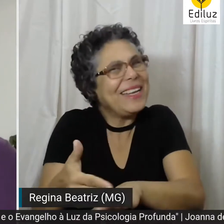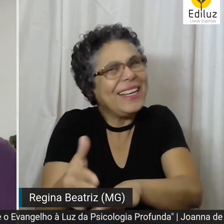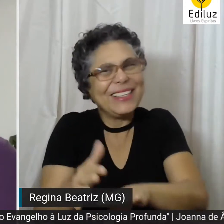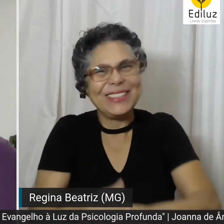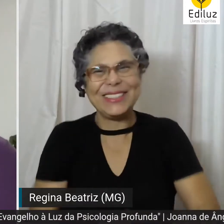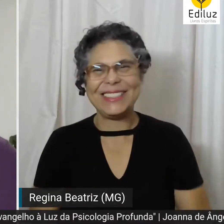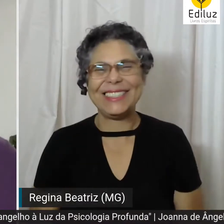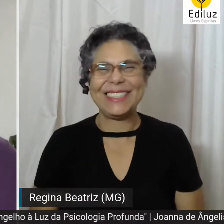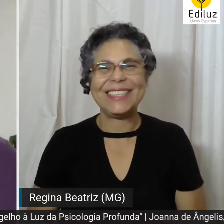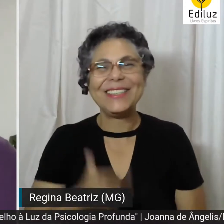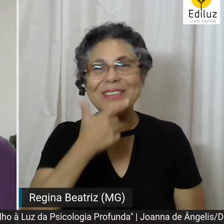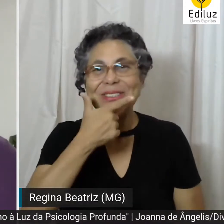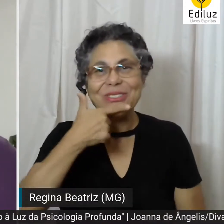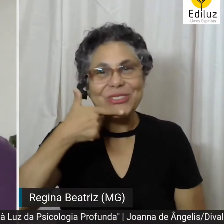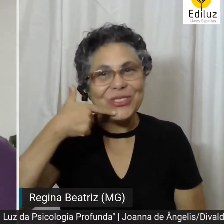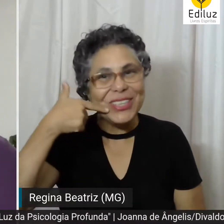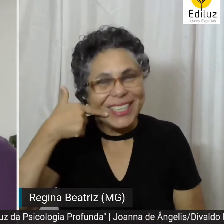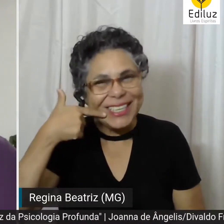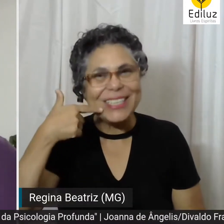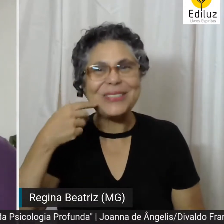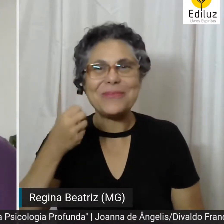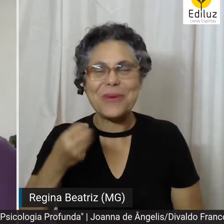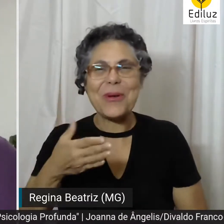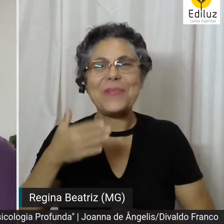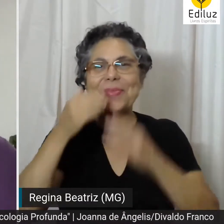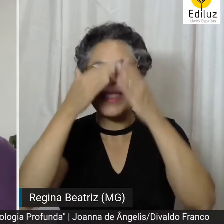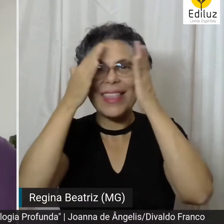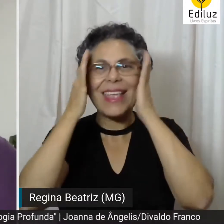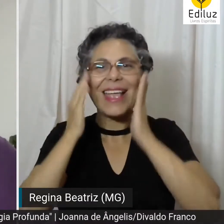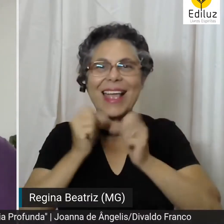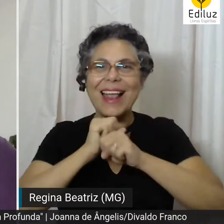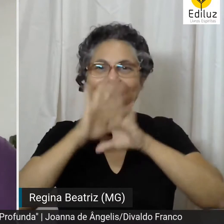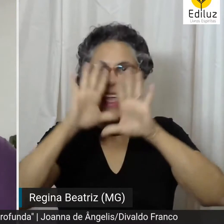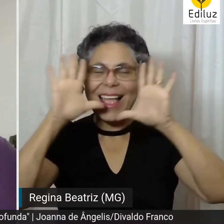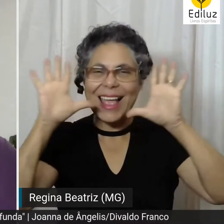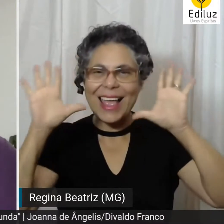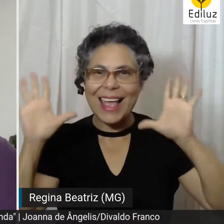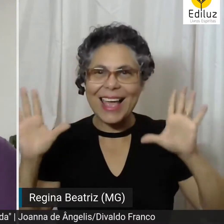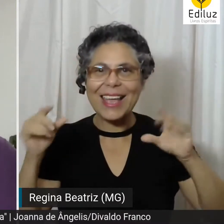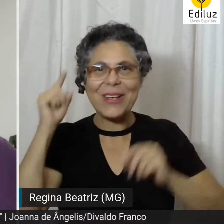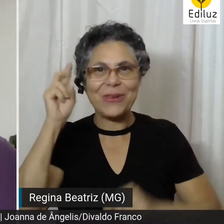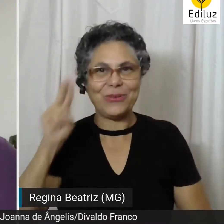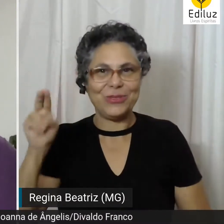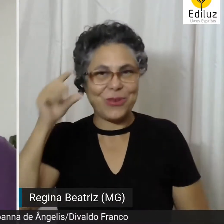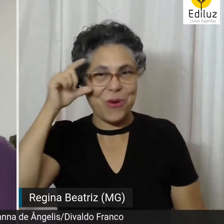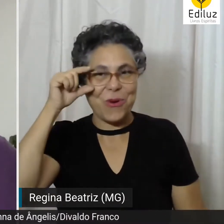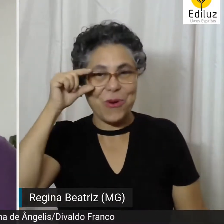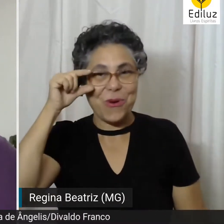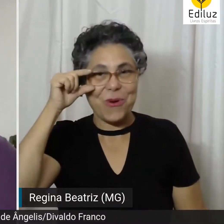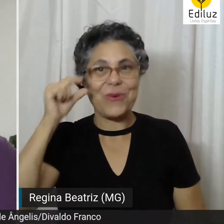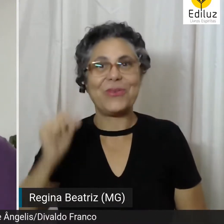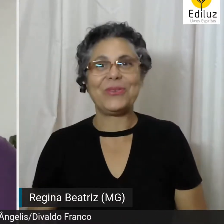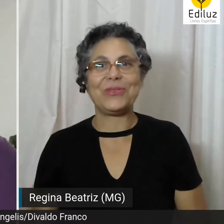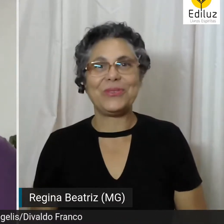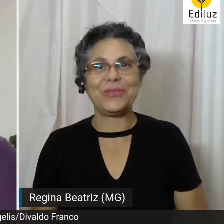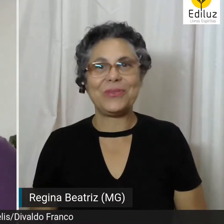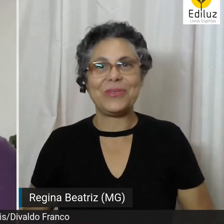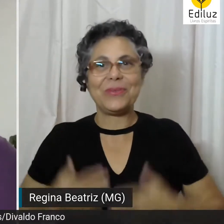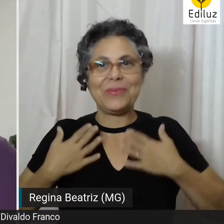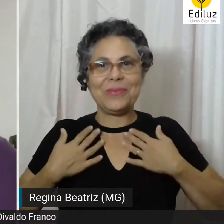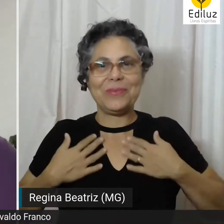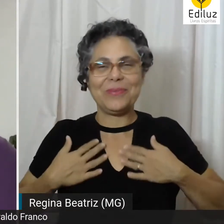um sorriso muito bonito, pele clara, usa óculos, veste